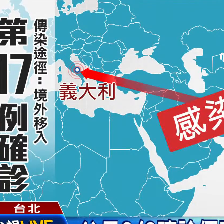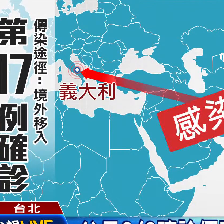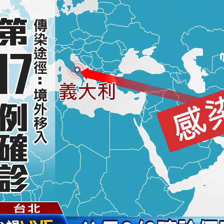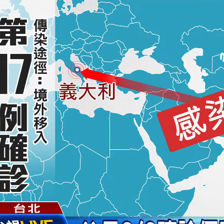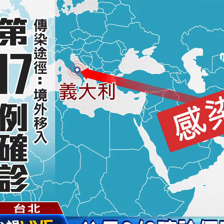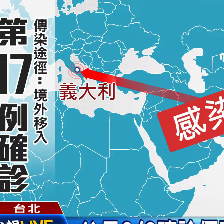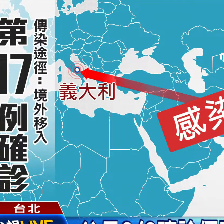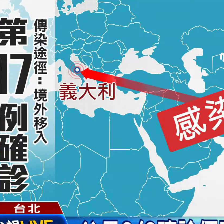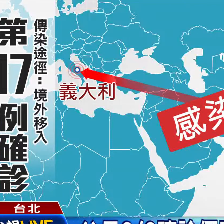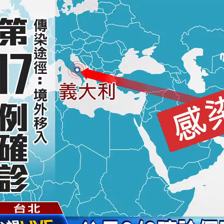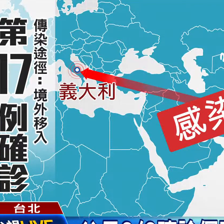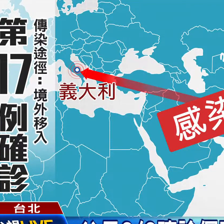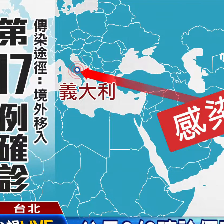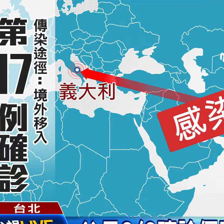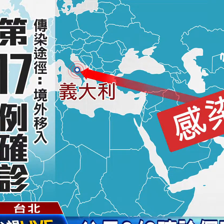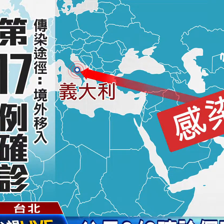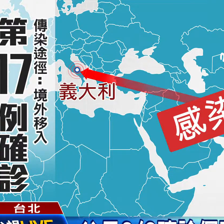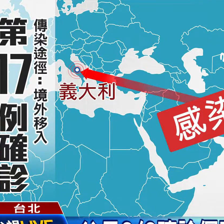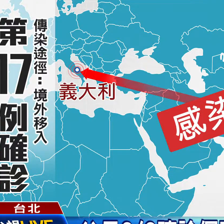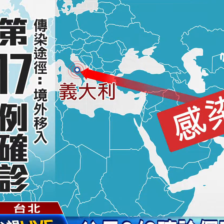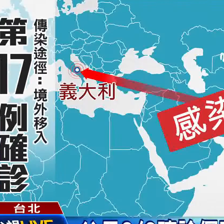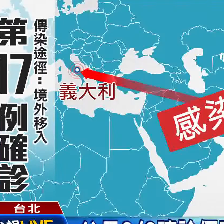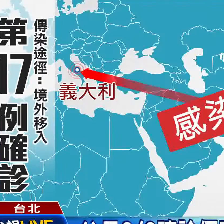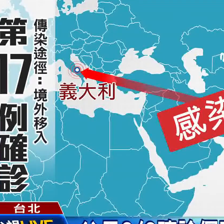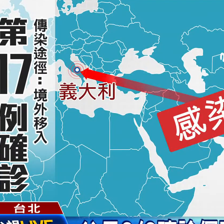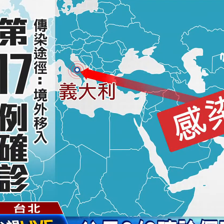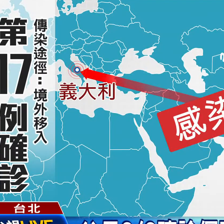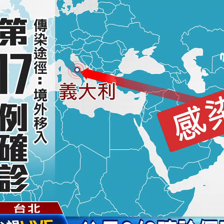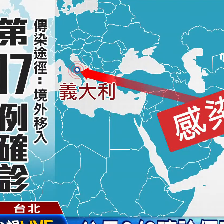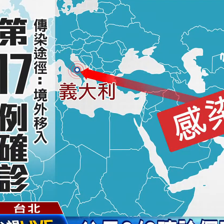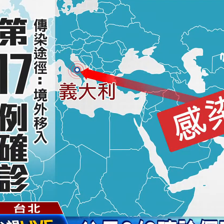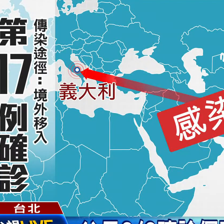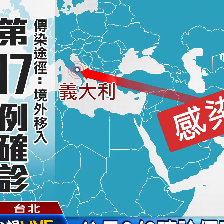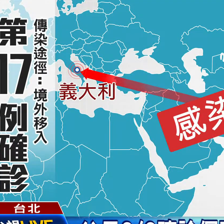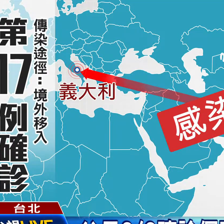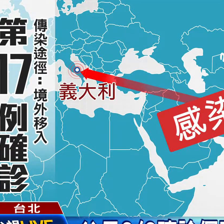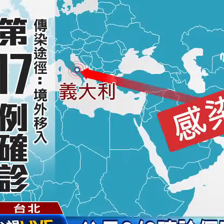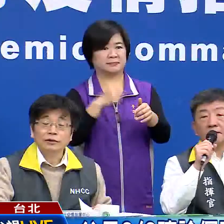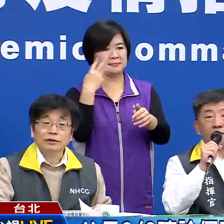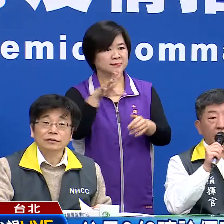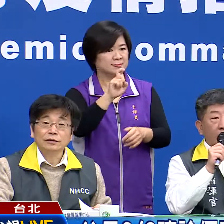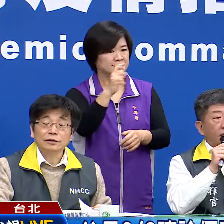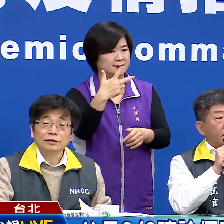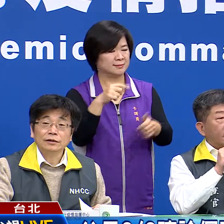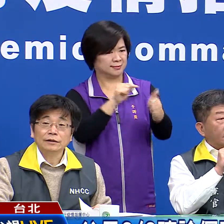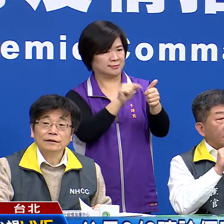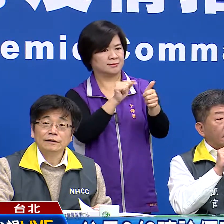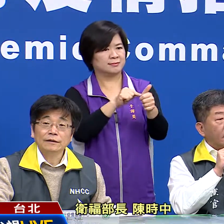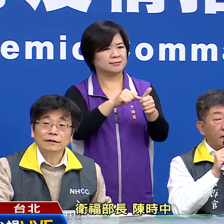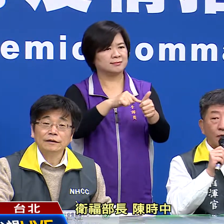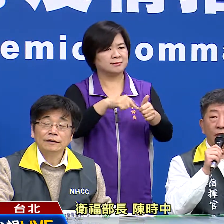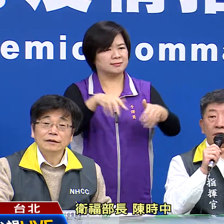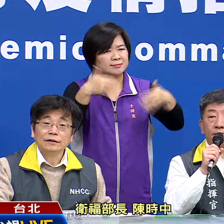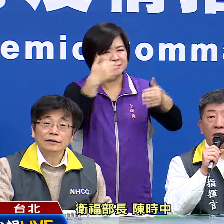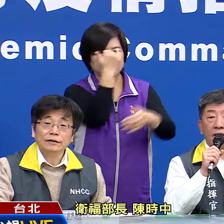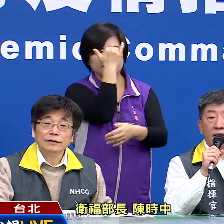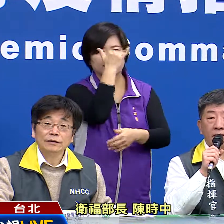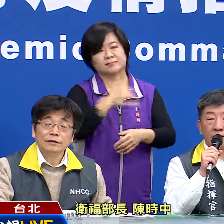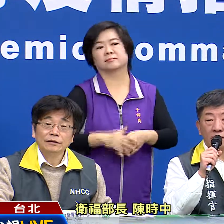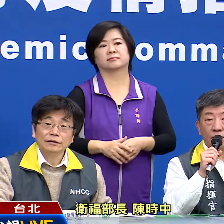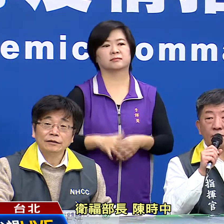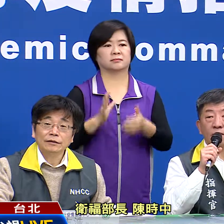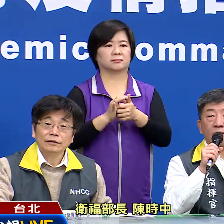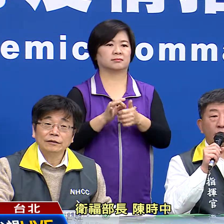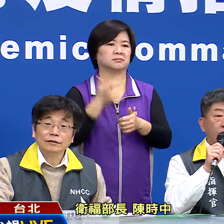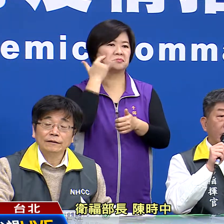中遭到感染，回台后确诊。而他的父母就是前一天公布的2名确诊病例。 因为他有这样的一个确诊病例